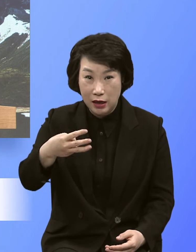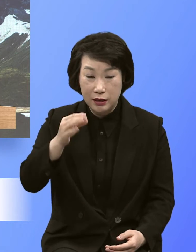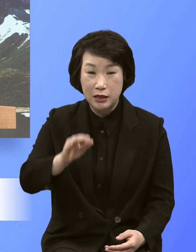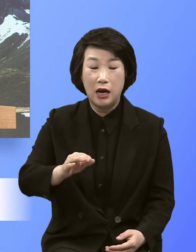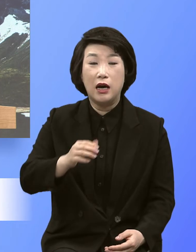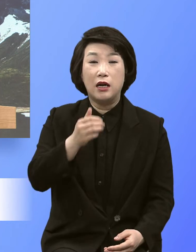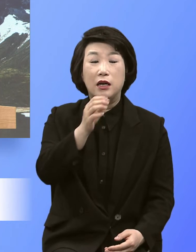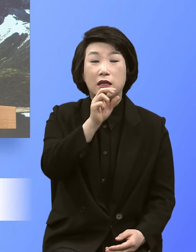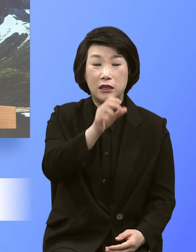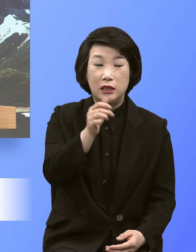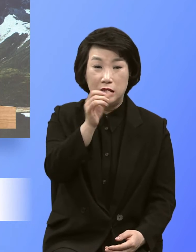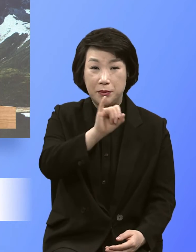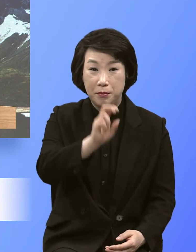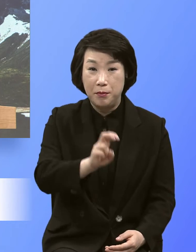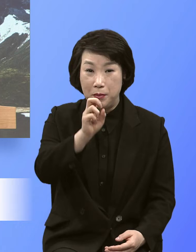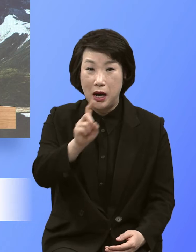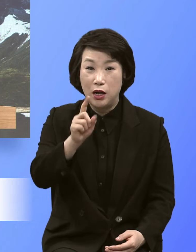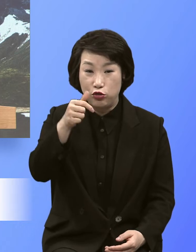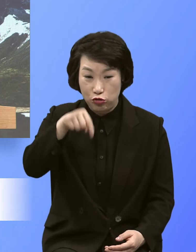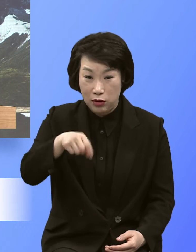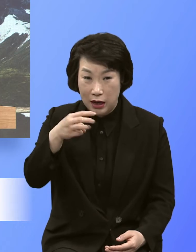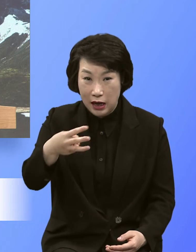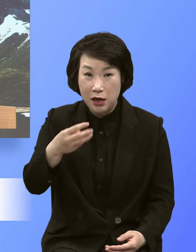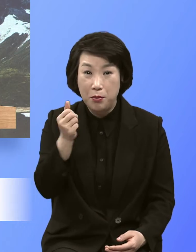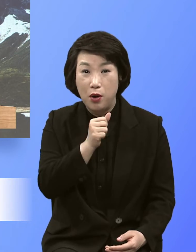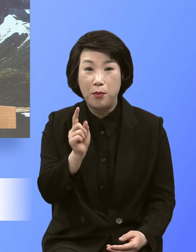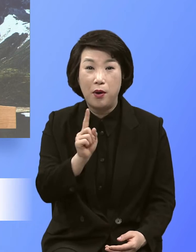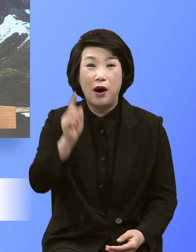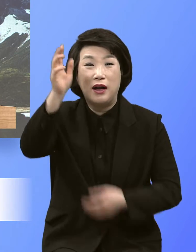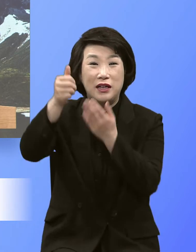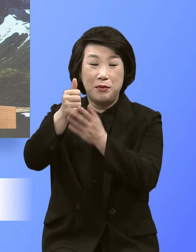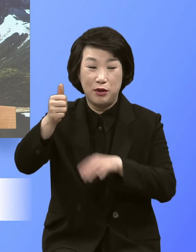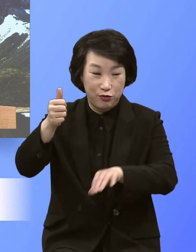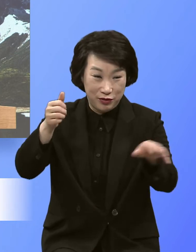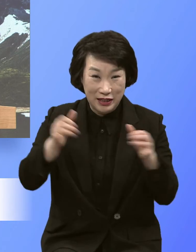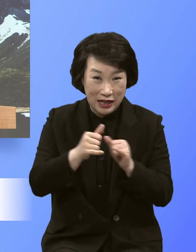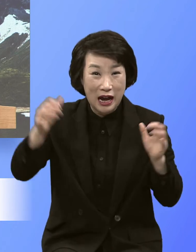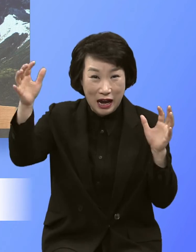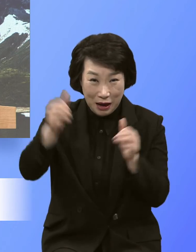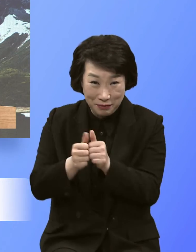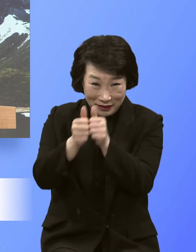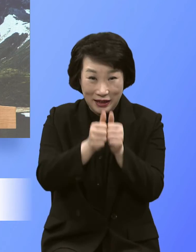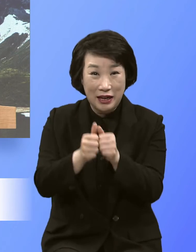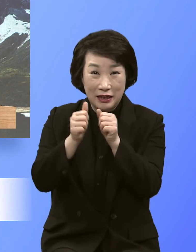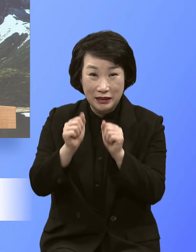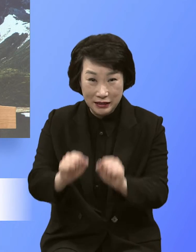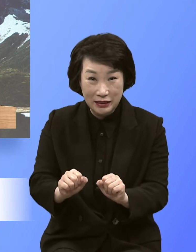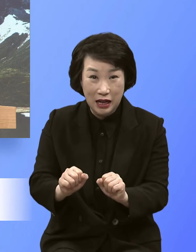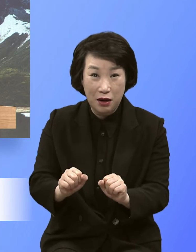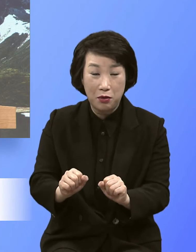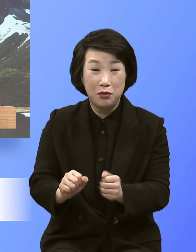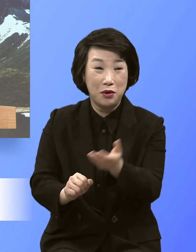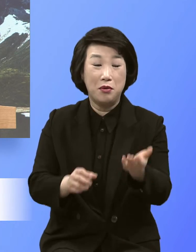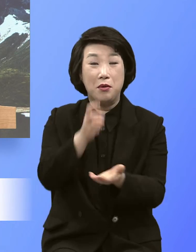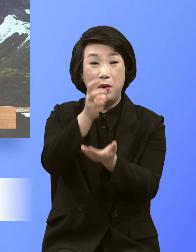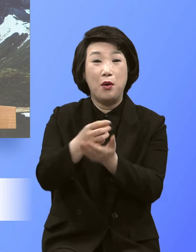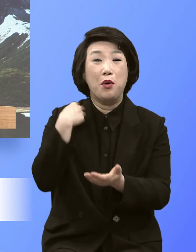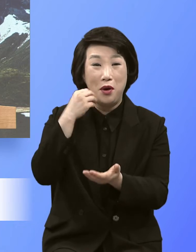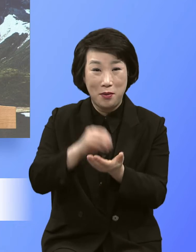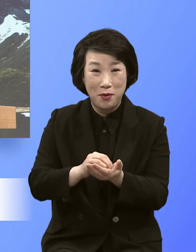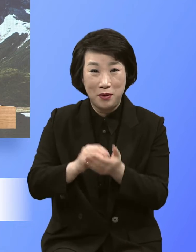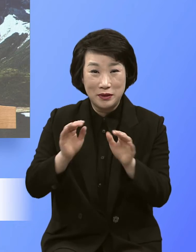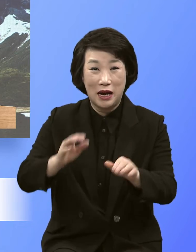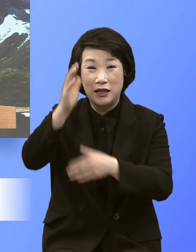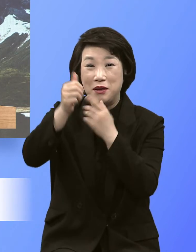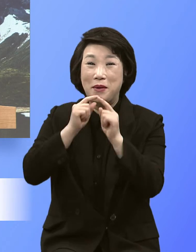임마누엘을 번역한 적 하나님이 우리와 함께 계시다. 질서가 회복되니까 말씀이 내